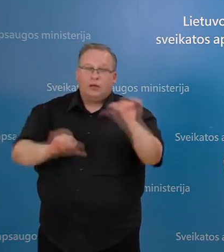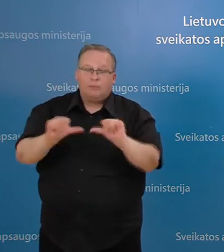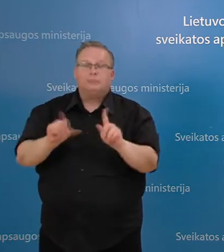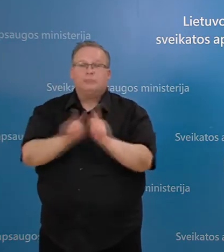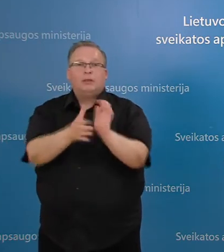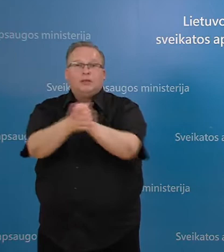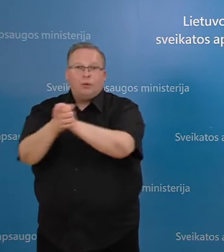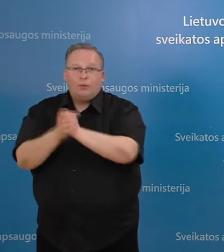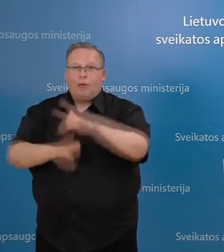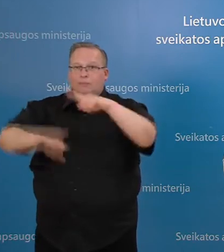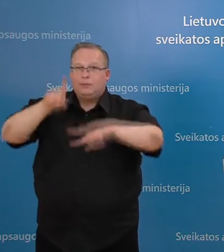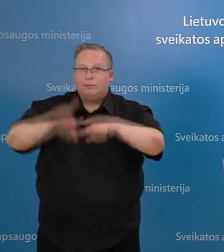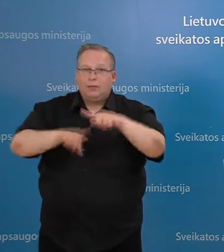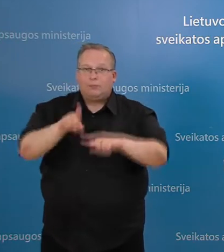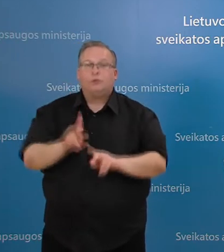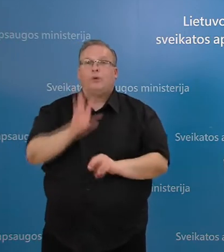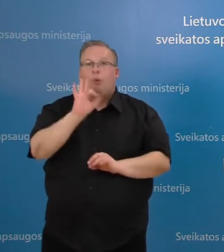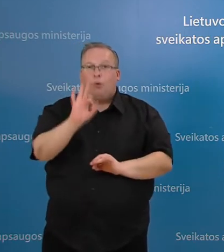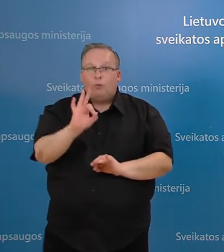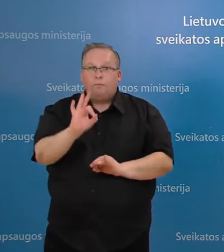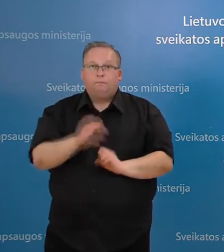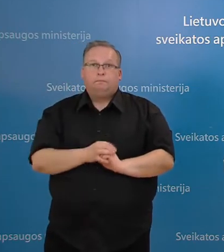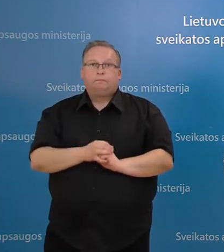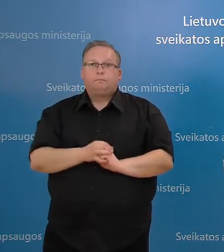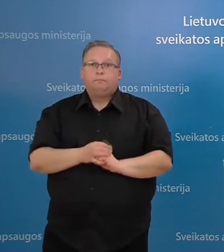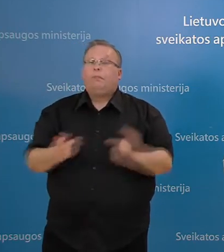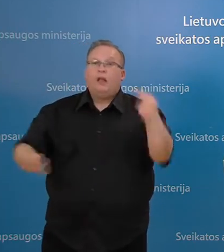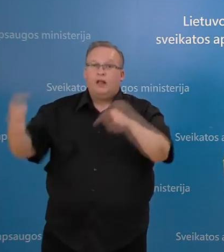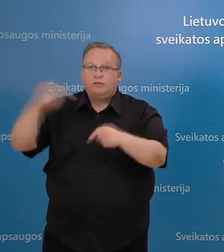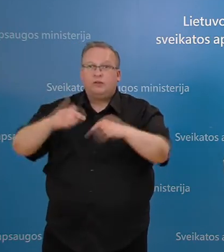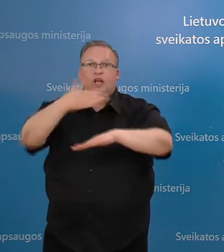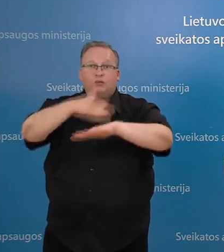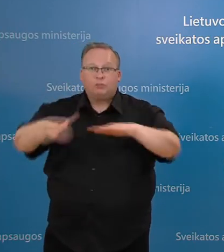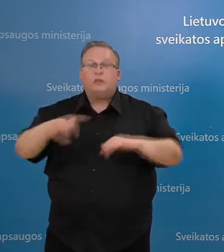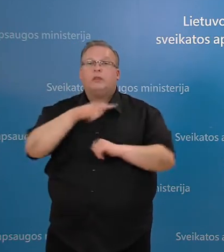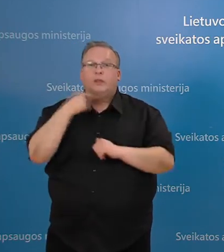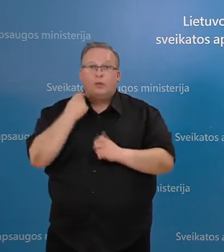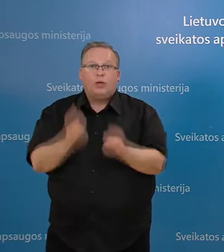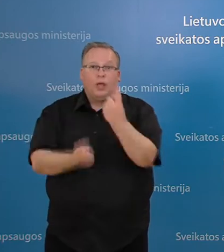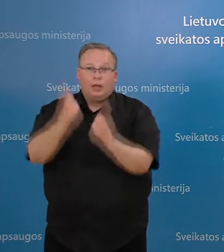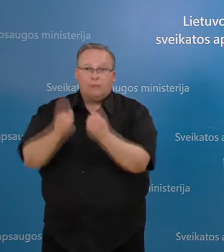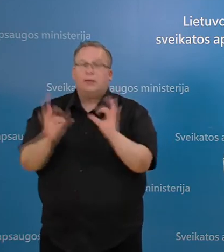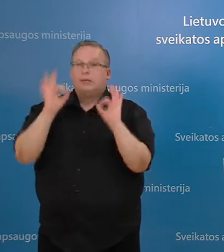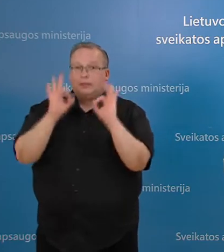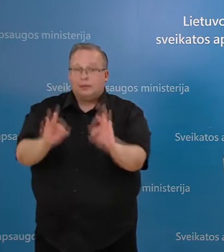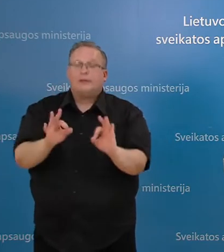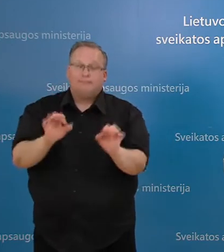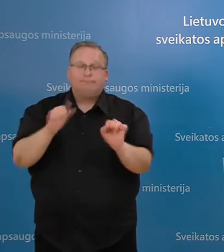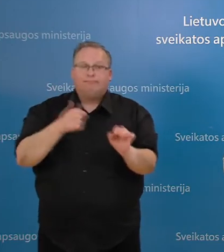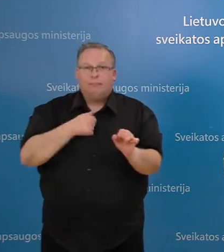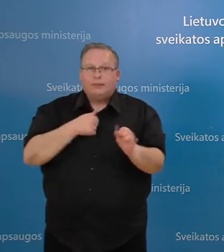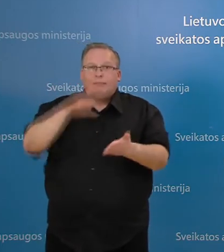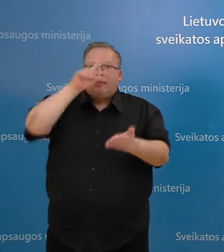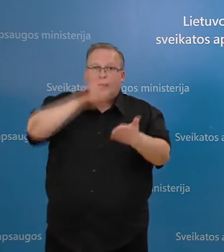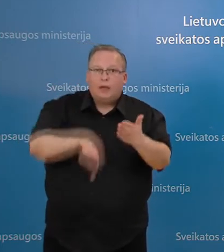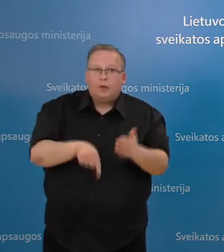giminėms. O atvykstančių, na, apie tai, kad įvežtinių atvejų daugėja, tai tikrai buvo galima nuspėti, ne tik